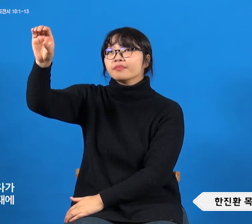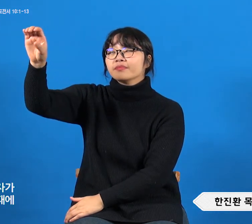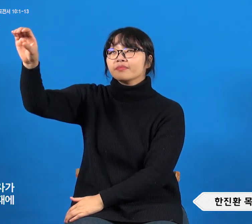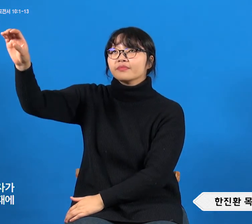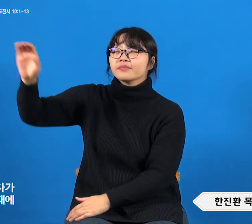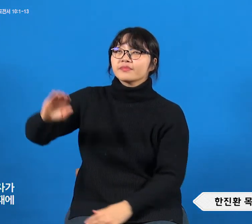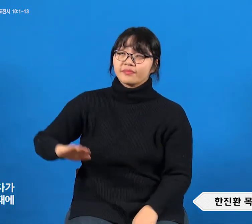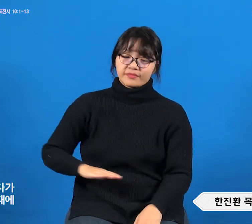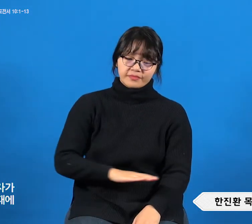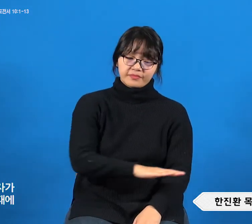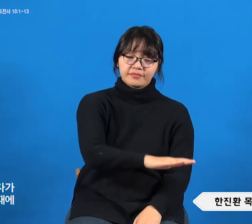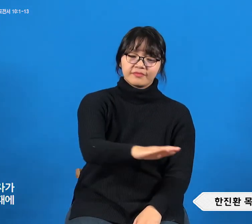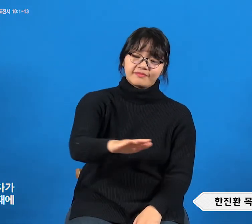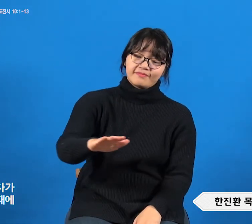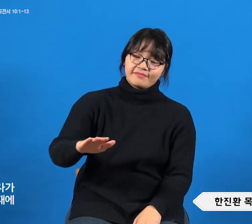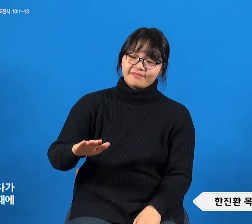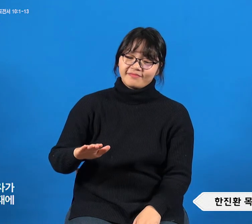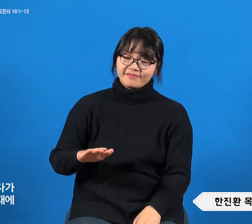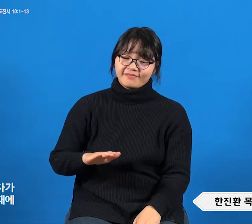십자가